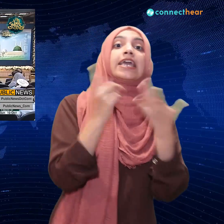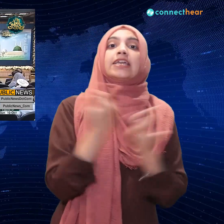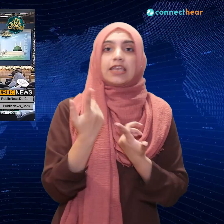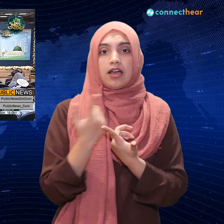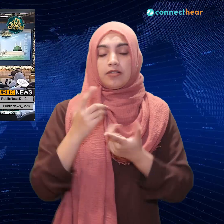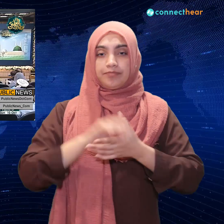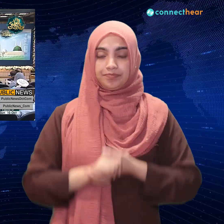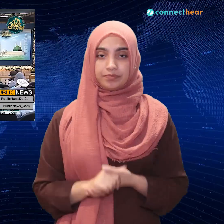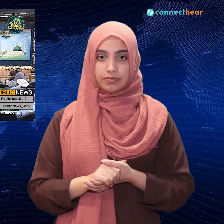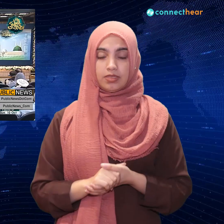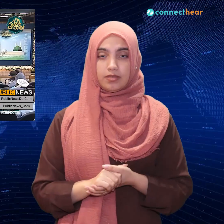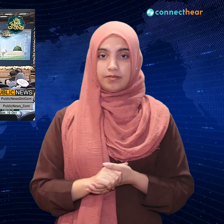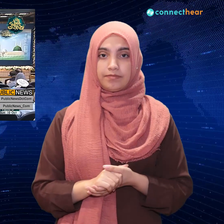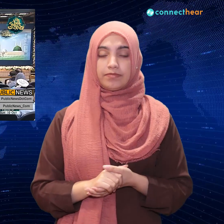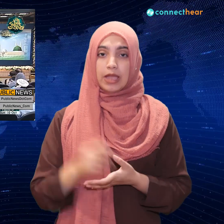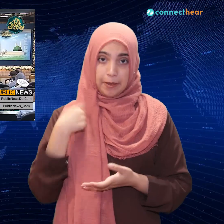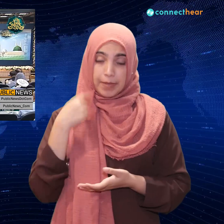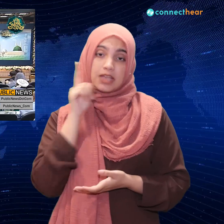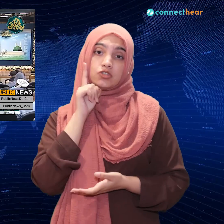رہا ہوں۔ تو میں جب